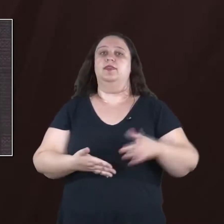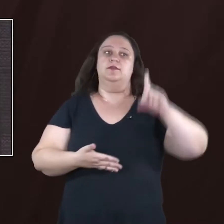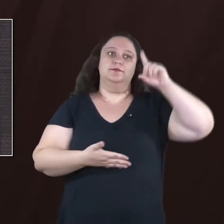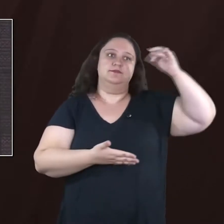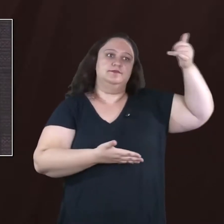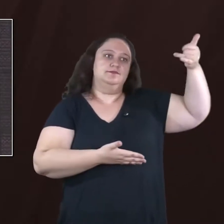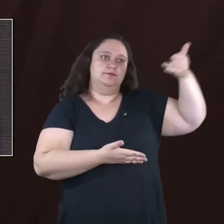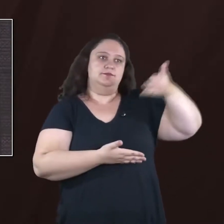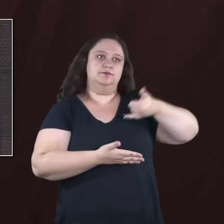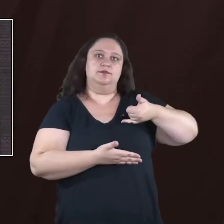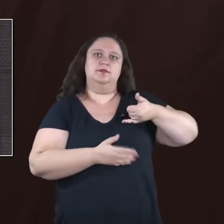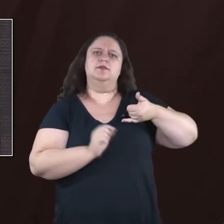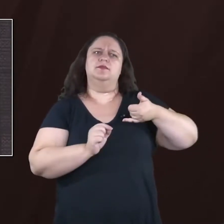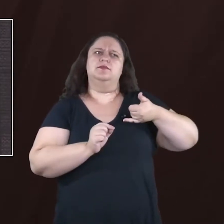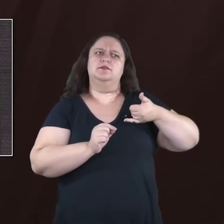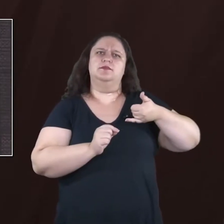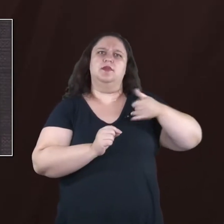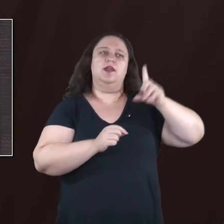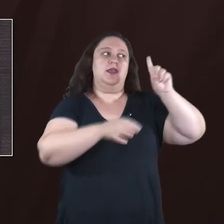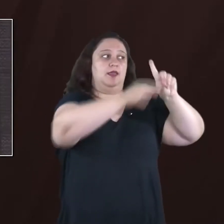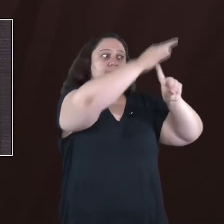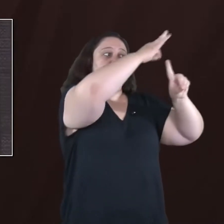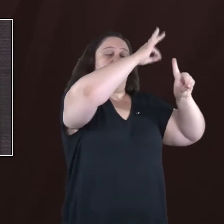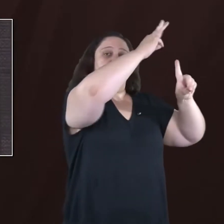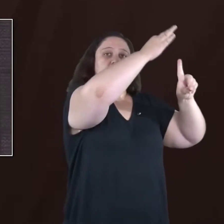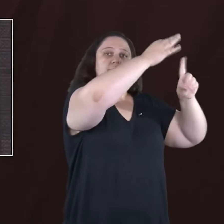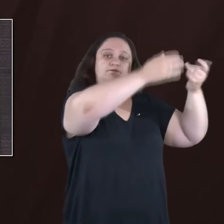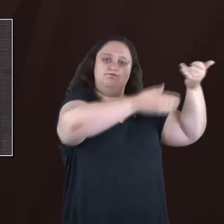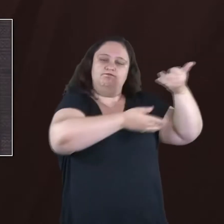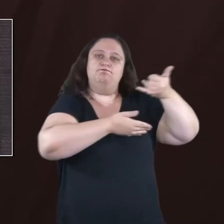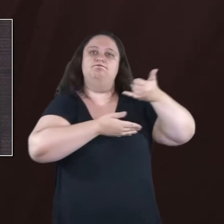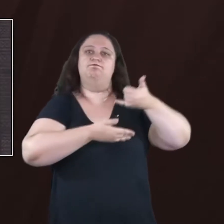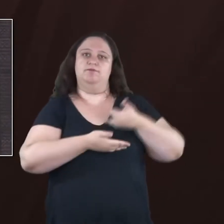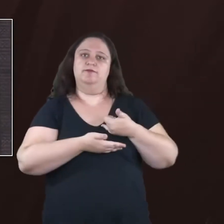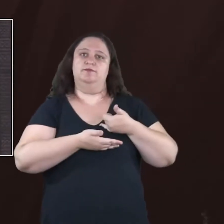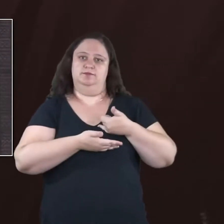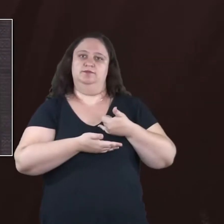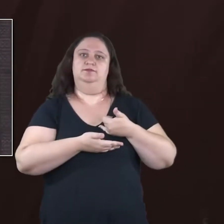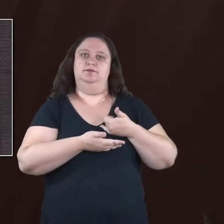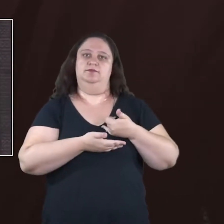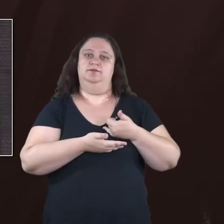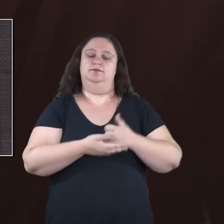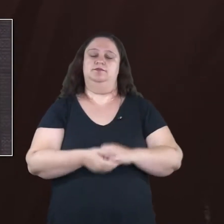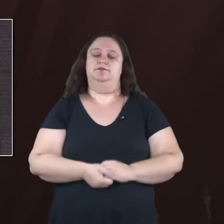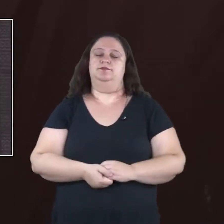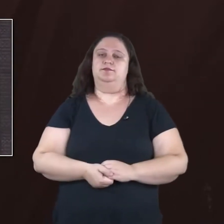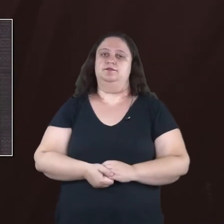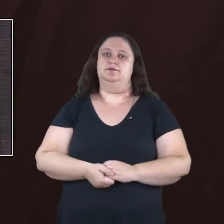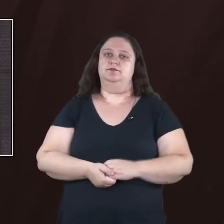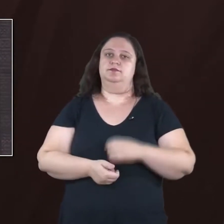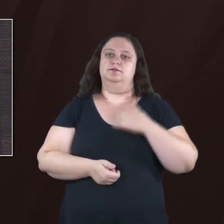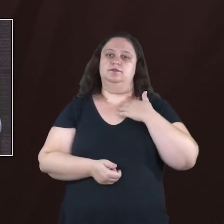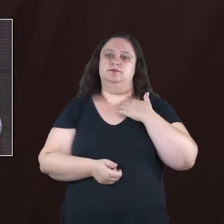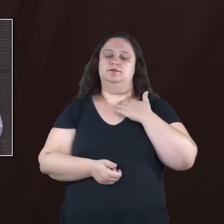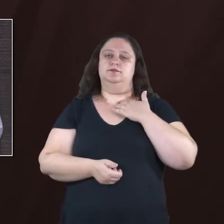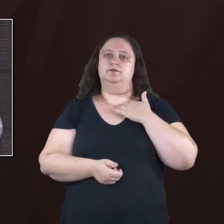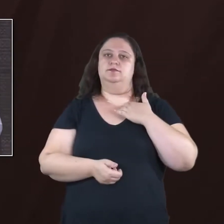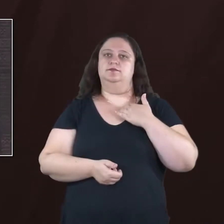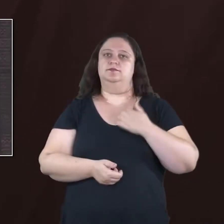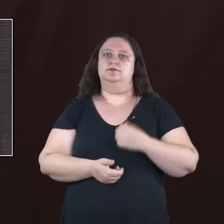do Espírito. O Espírito hoje fala com as igrejas. Amém.